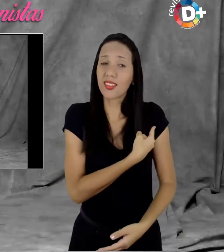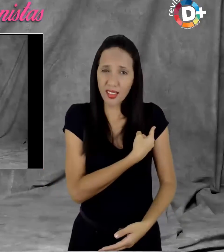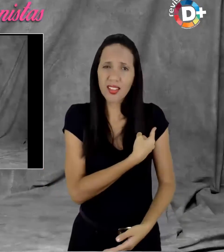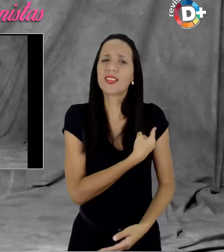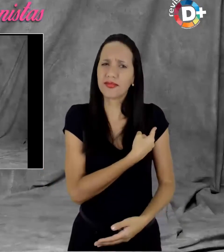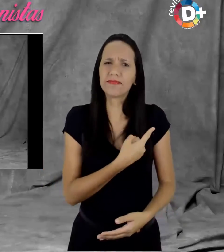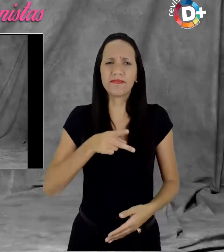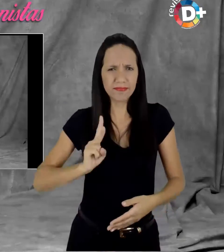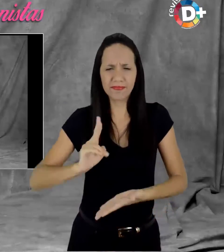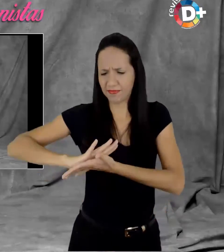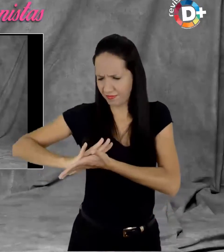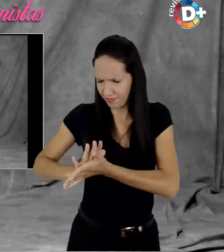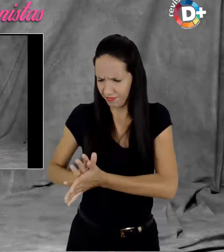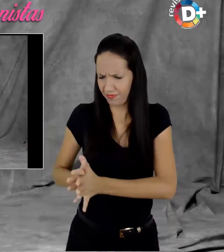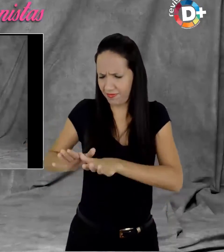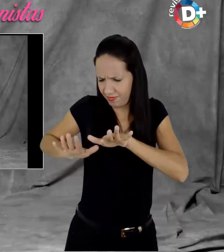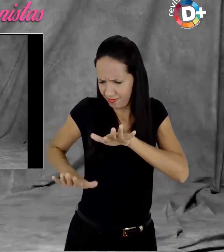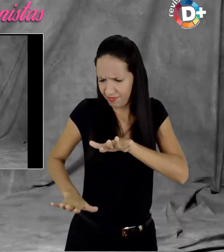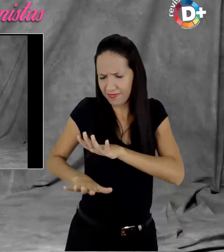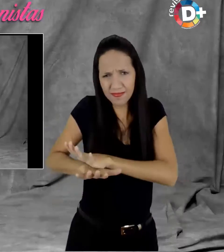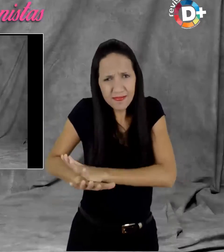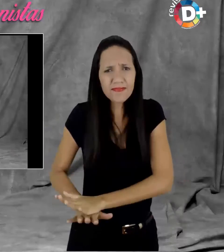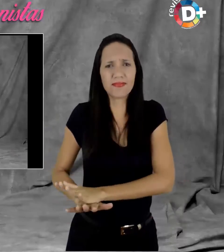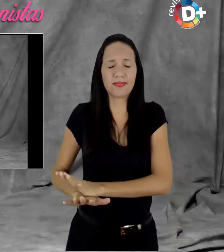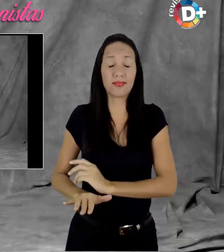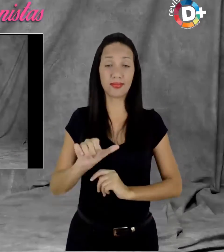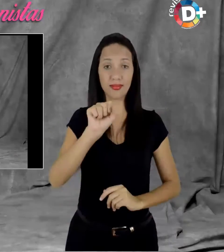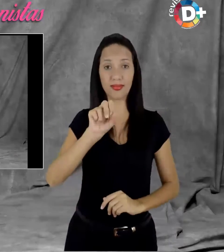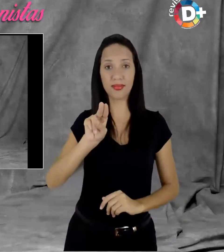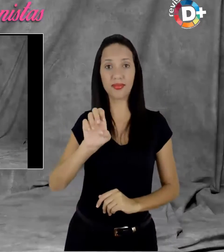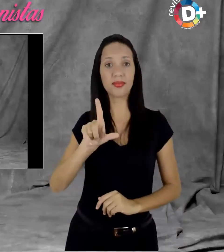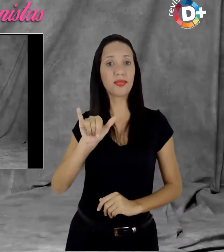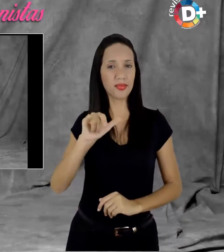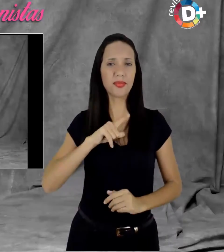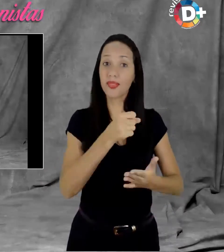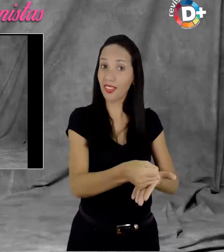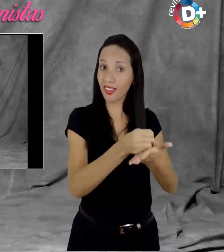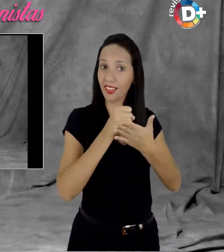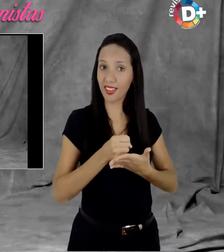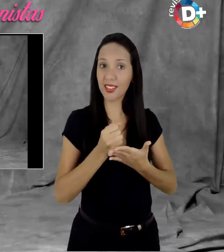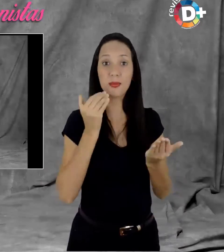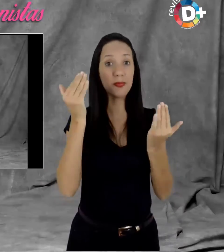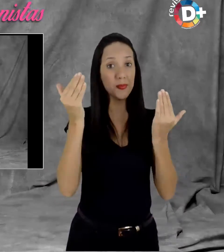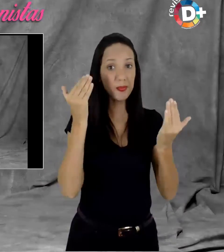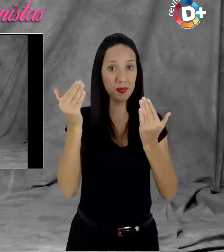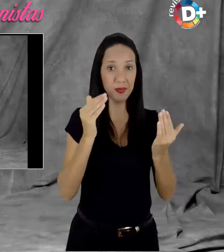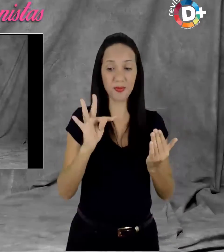é a paralisia cerebral. Somos triplamente rebaixadas. Sueli diz ter sido